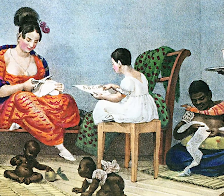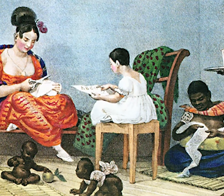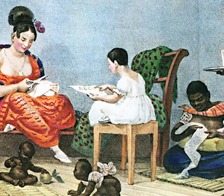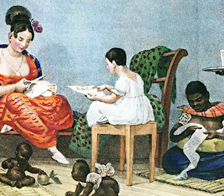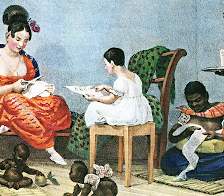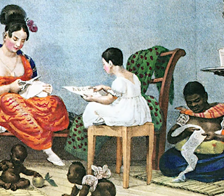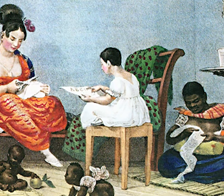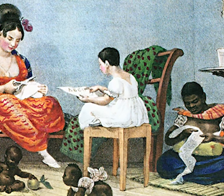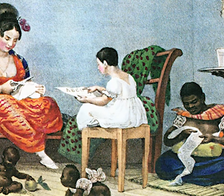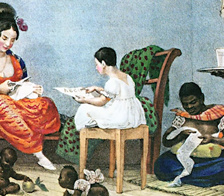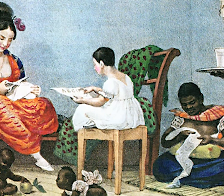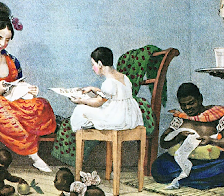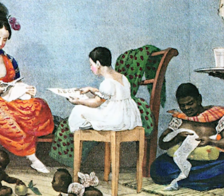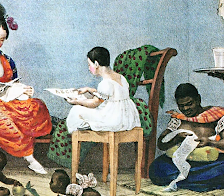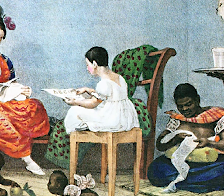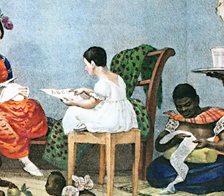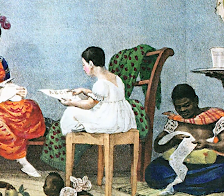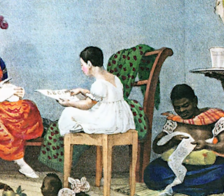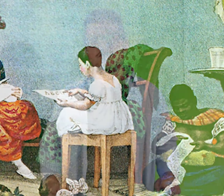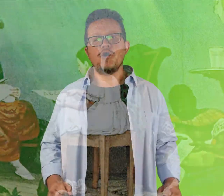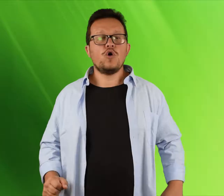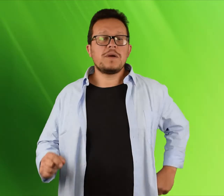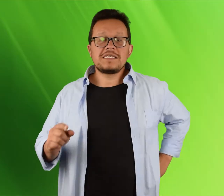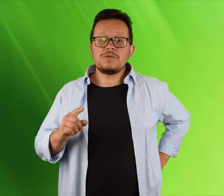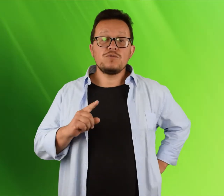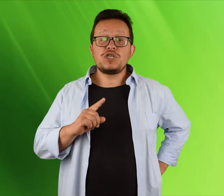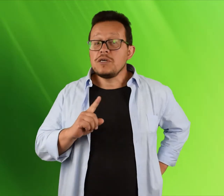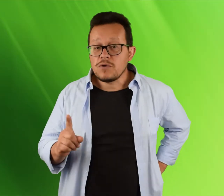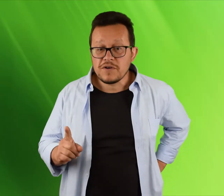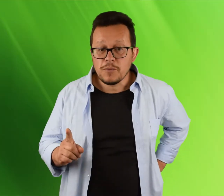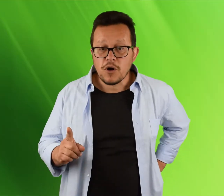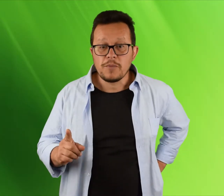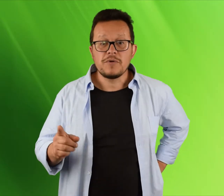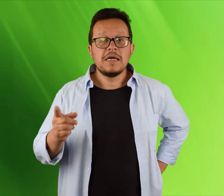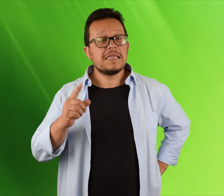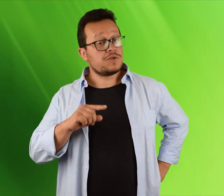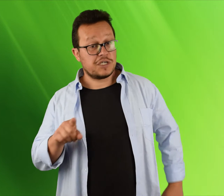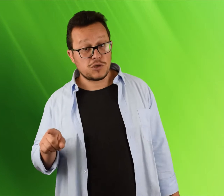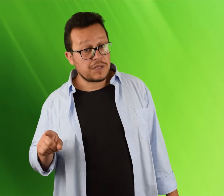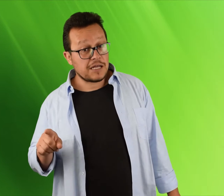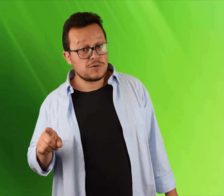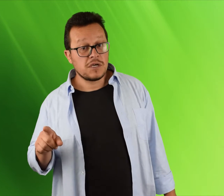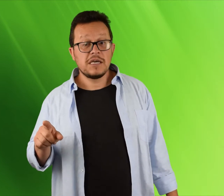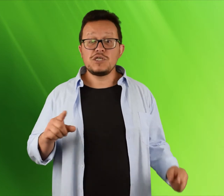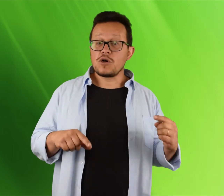roupas, móveis ou qualquer outro alimento. O Brasil não tinha um governo próprio, não tinha soldados,